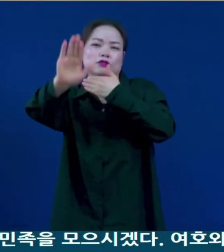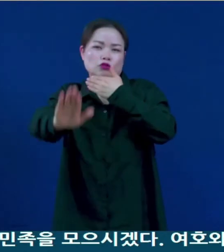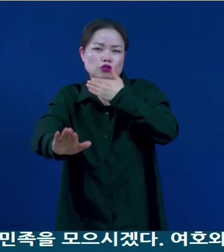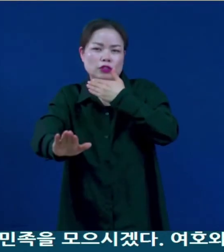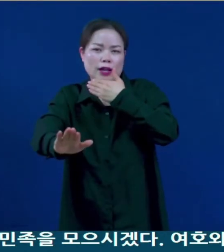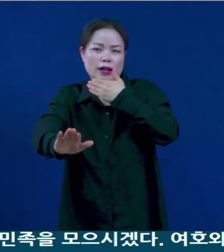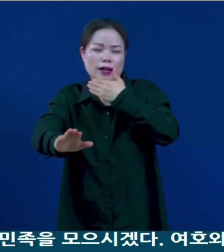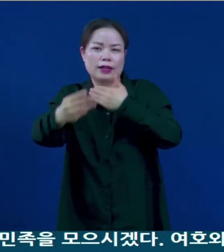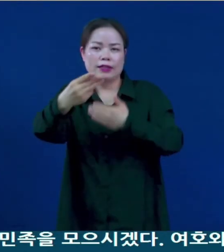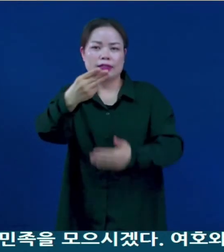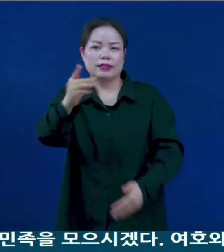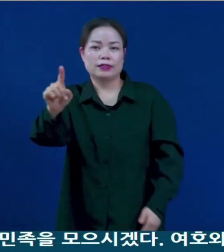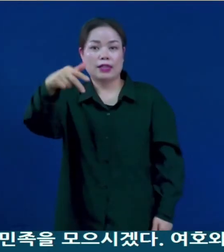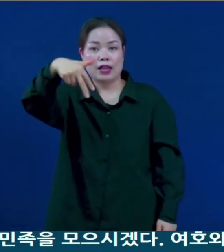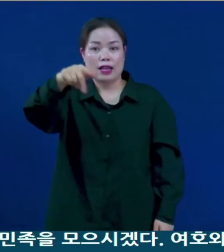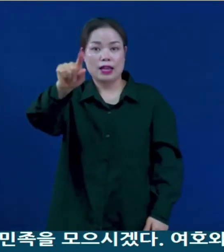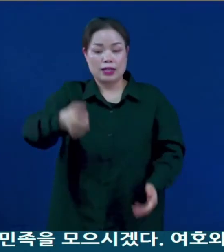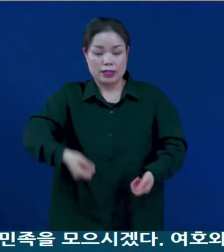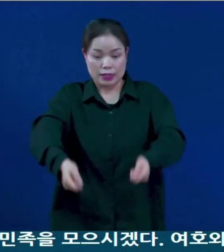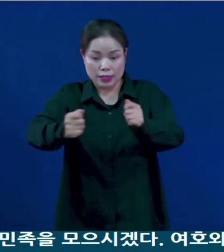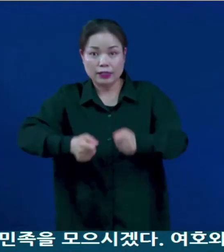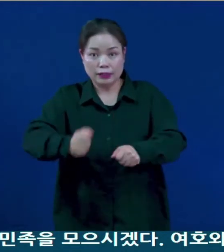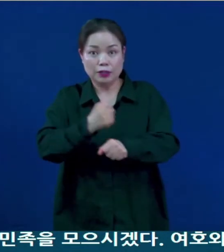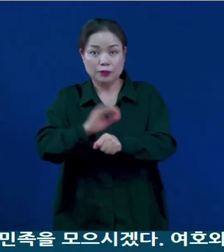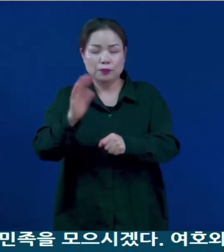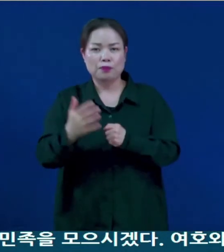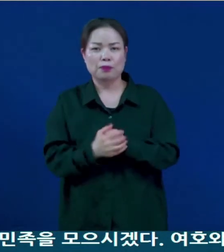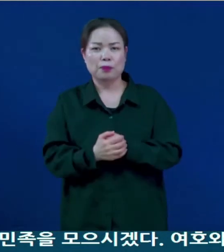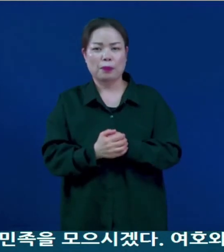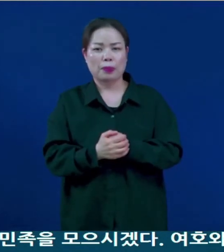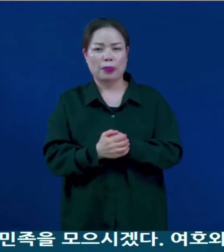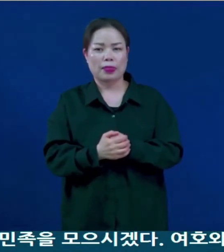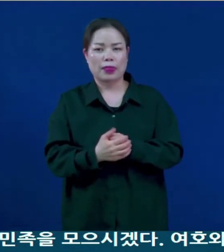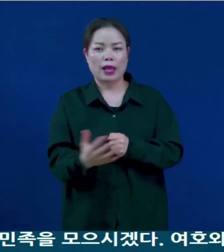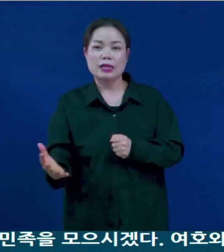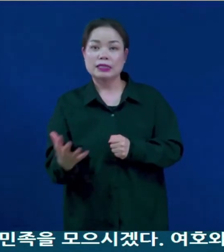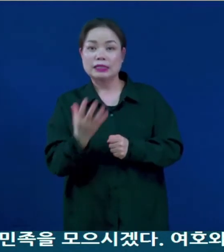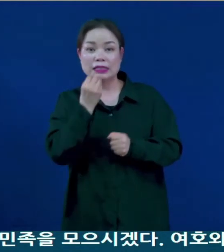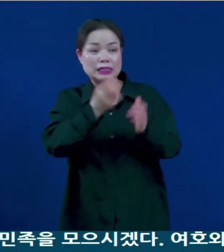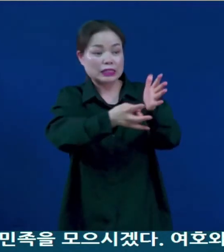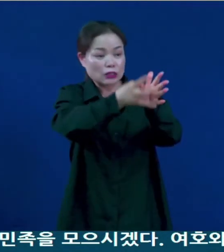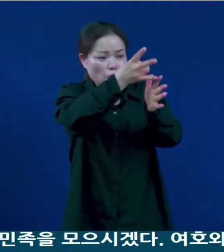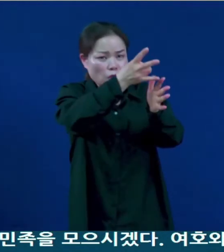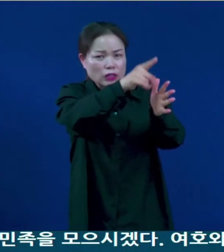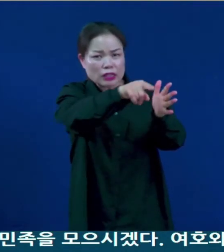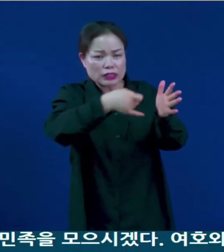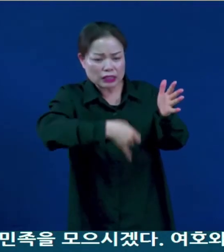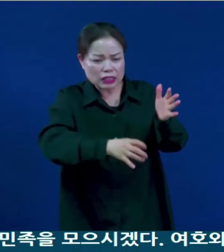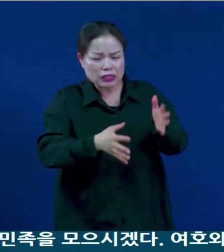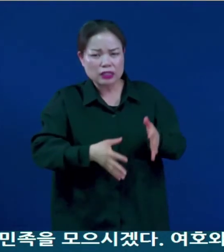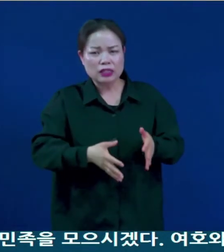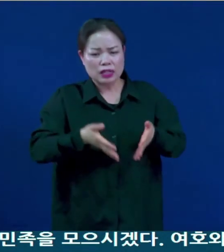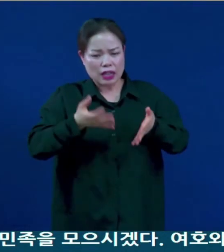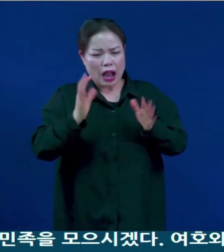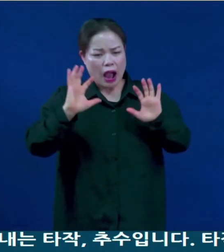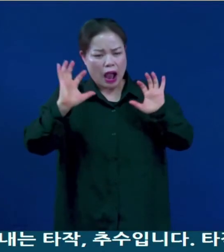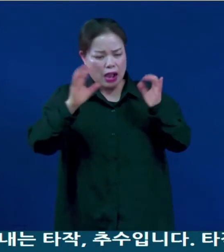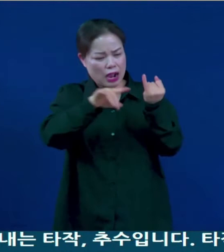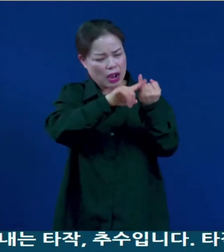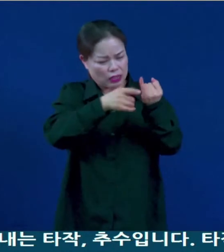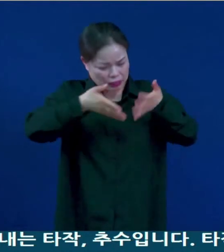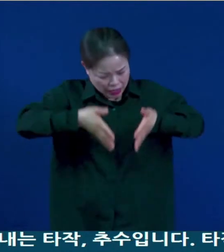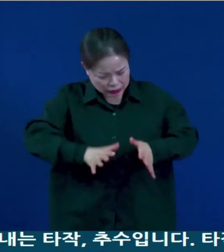타작입니다. 10절에서 여호와께서 말씀하십니다. 딸 시온이여, 해산하는 여인처럼 힘들여